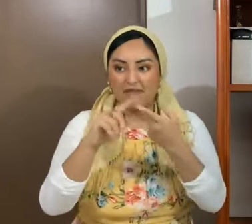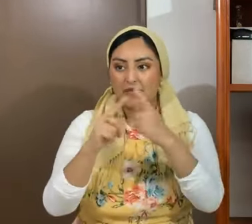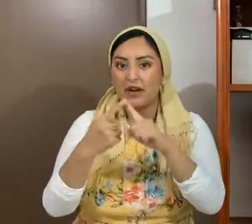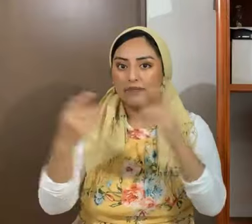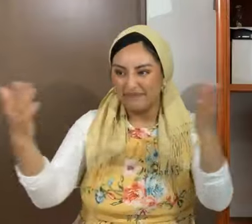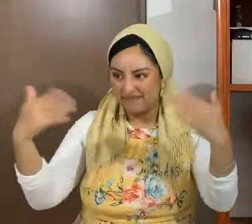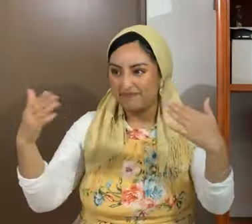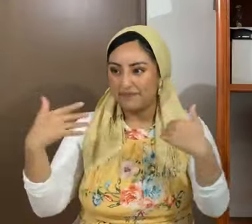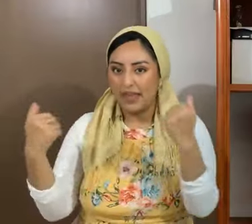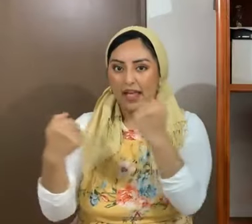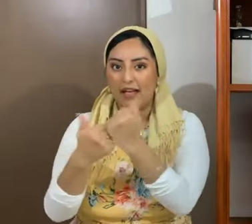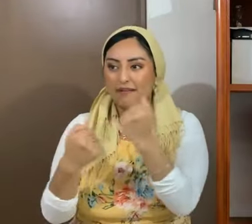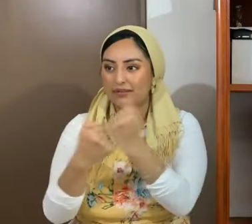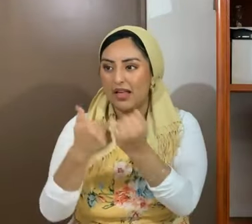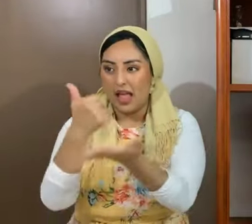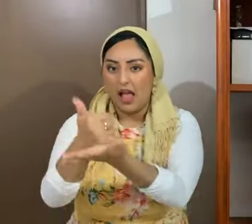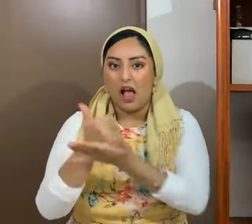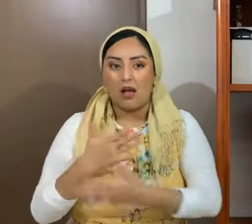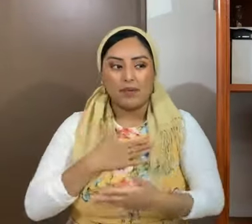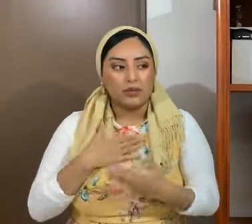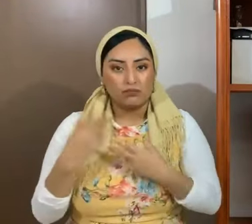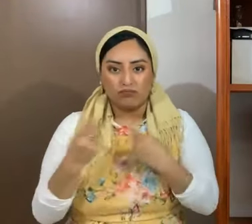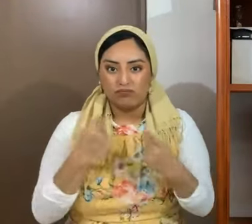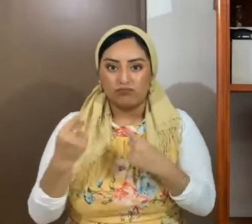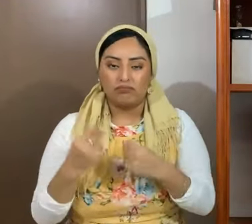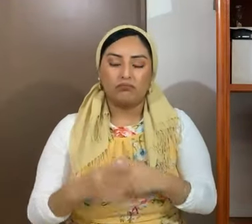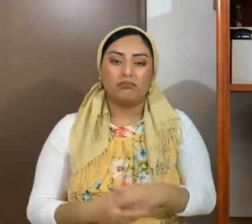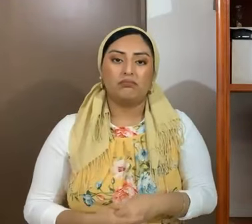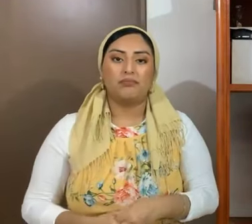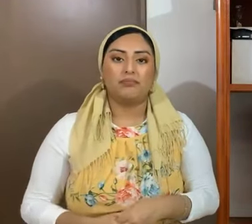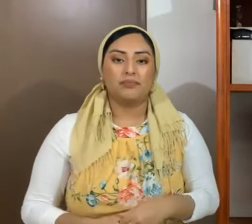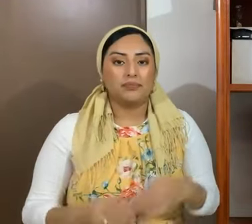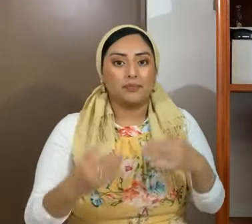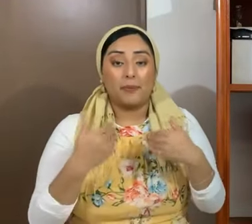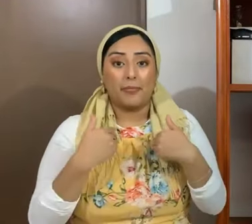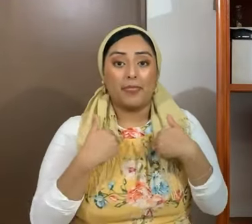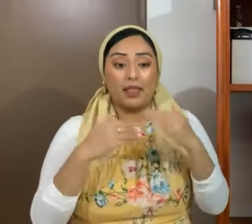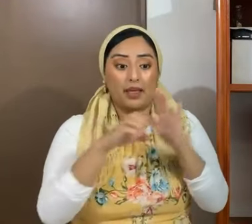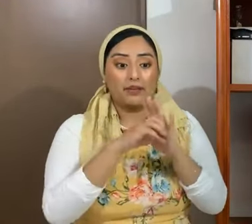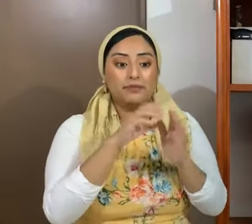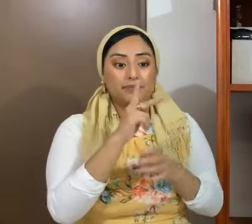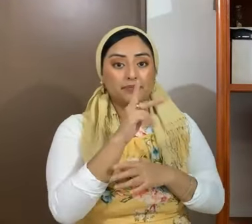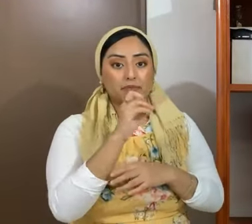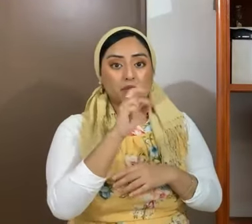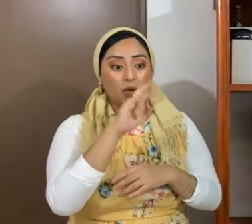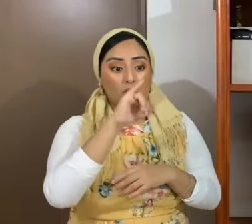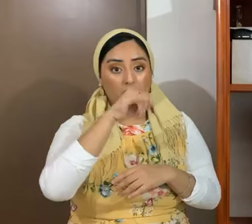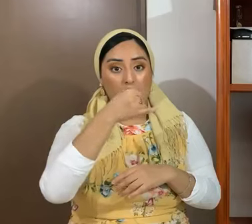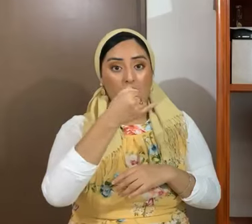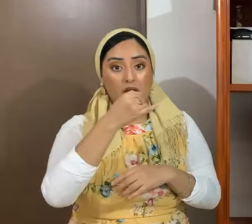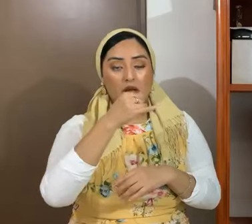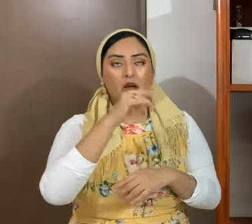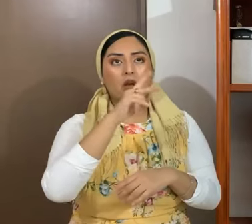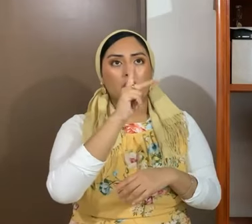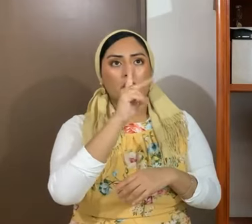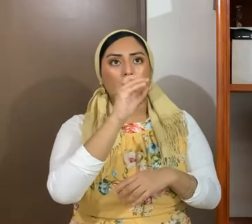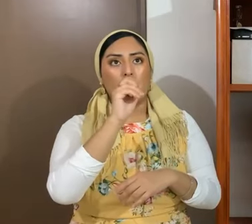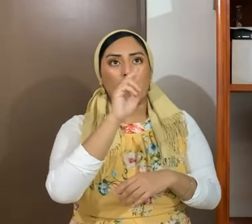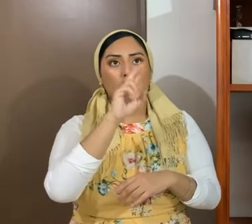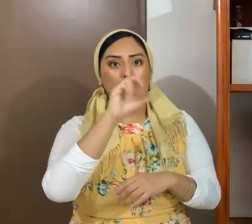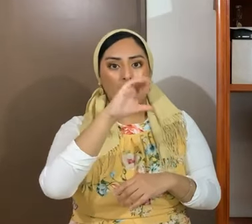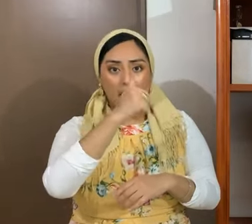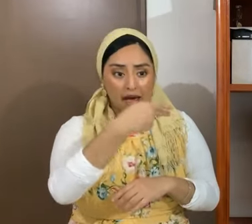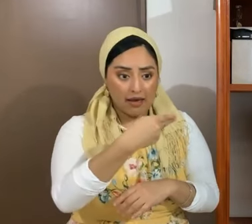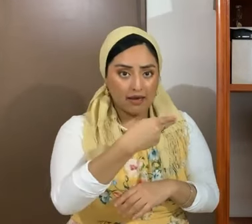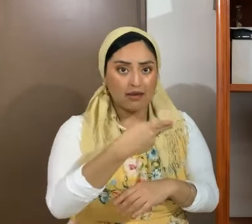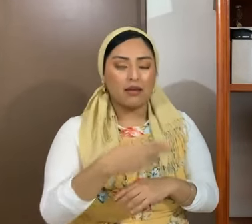siempre cómplices para poder hacer su rebelión. Lo tenemos con Coré y todo su séquito, ¿verdad? Lo